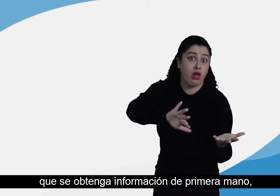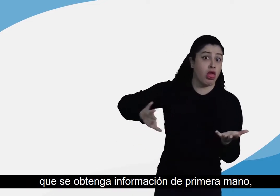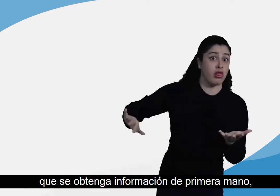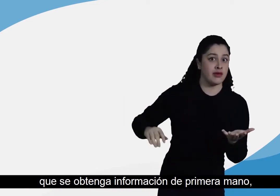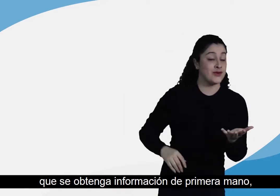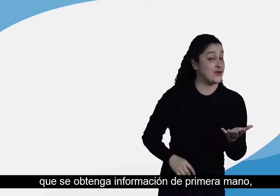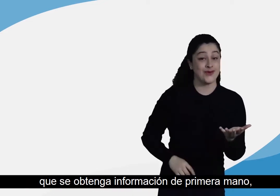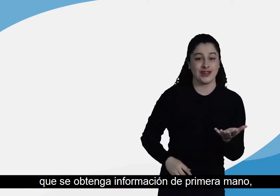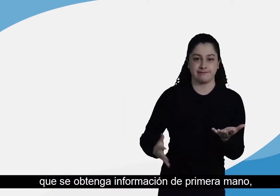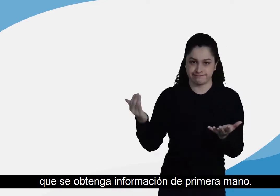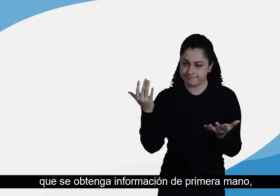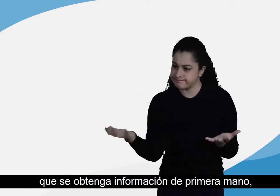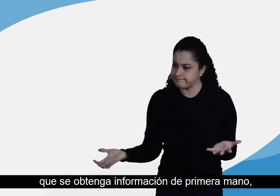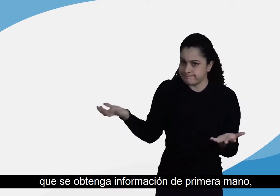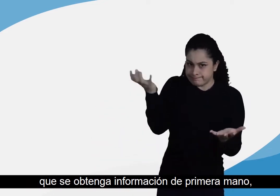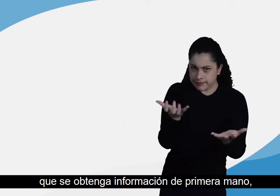que se obtenga información de primera mano.